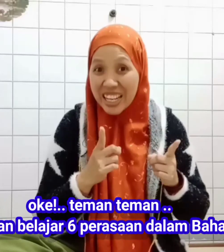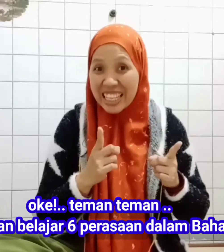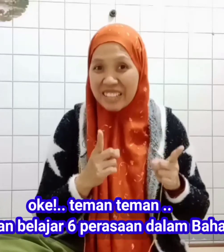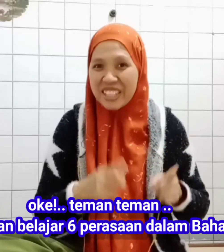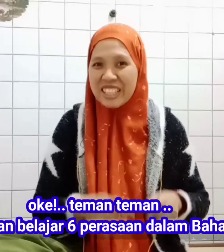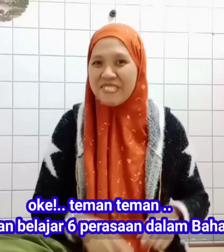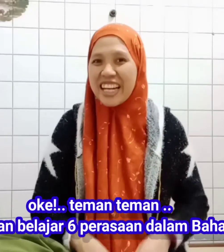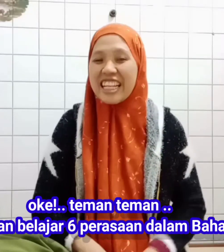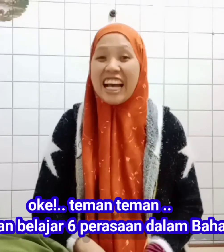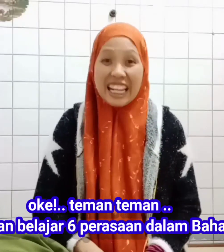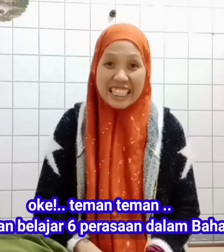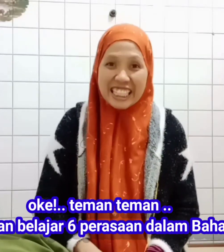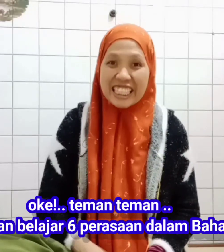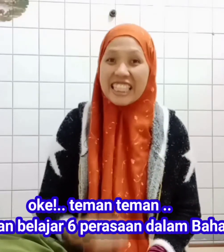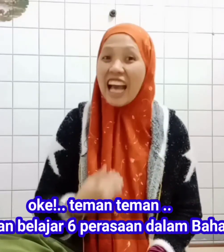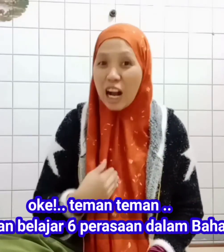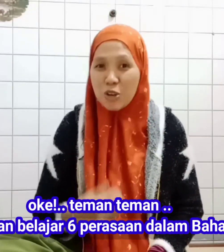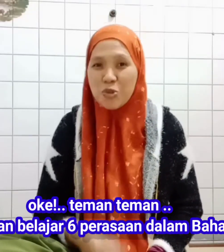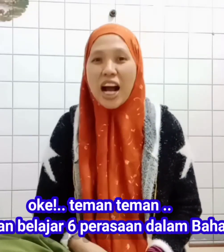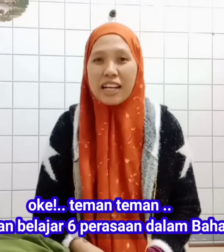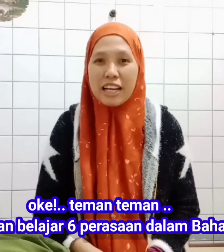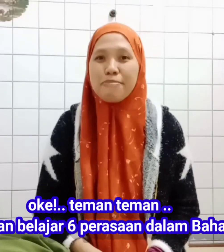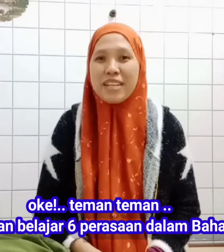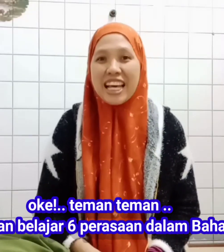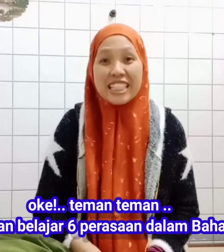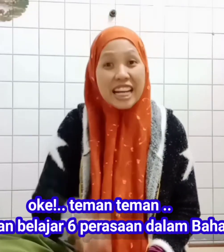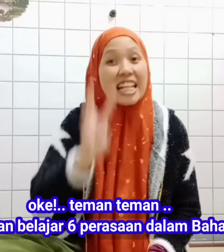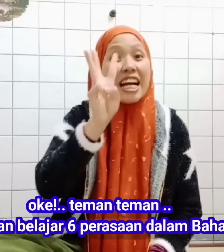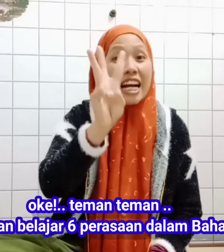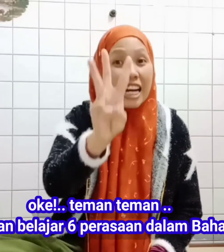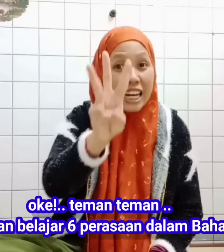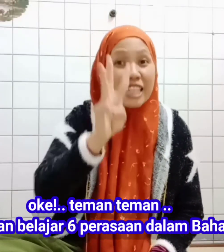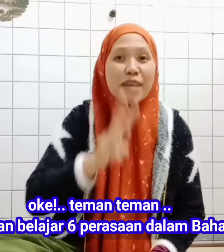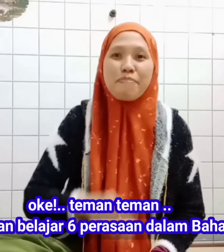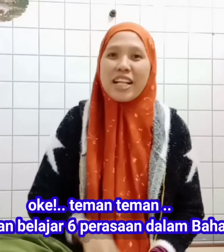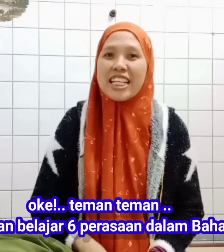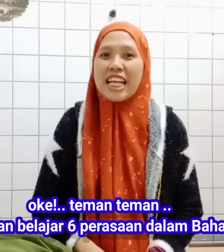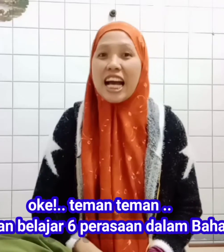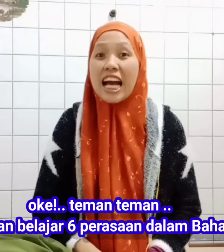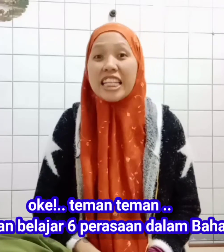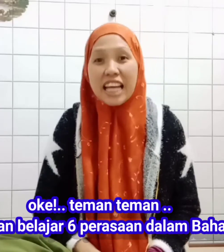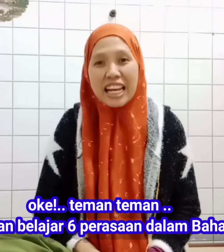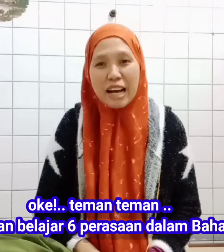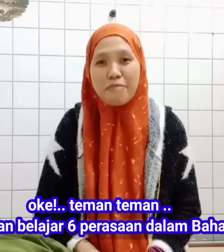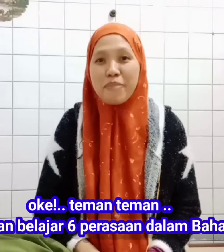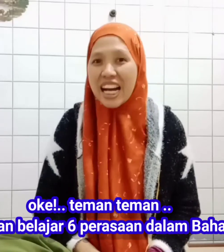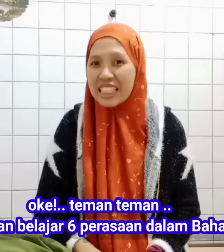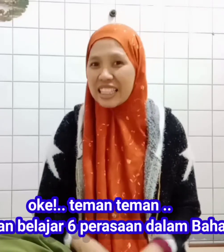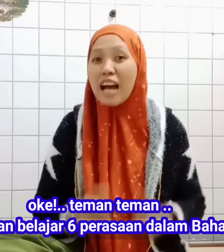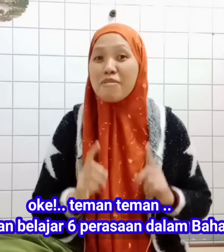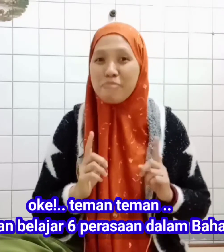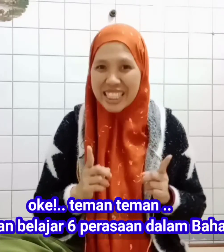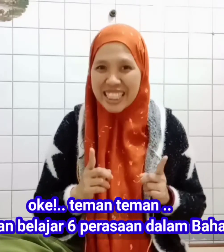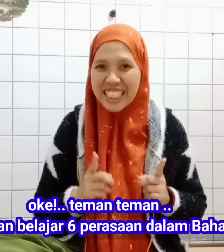Oke, teman-teman, hari ini aku akan belajar 6 perasaan dalam bahasa